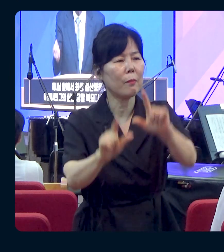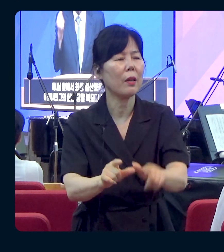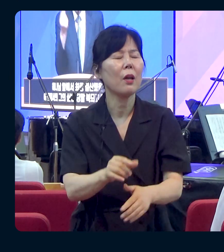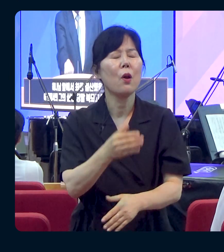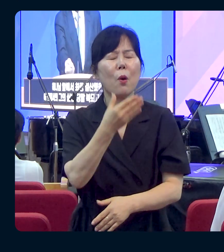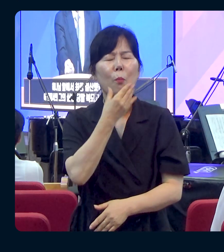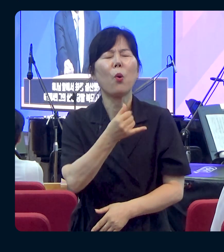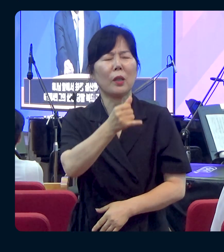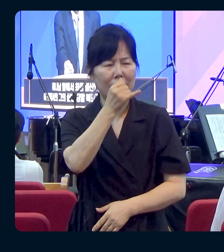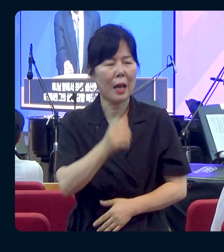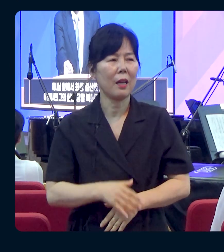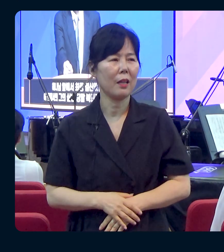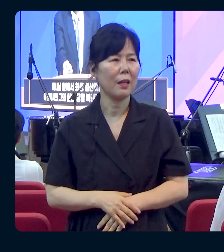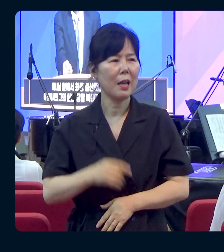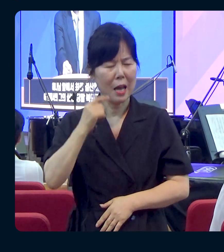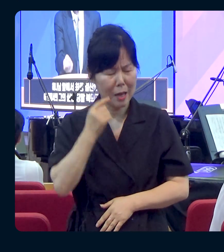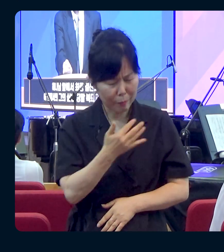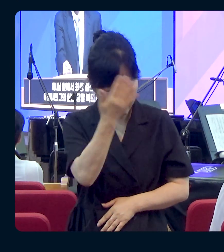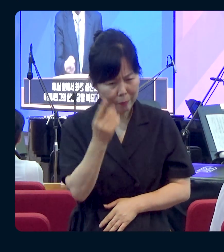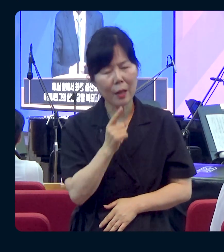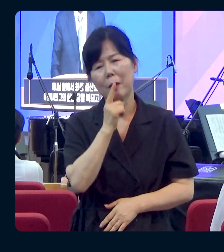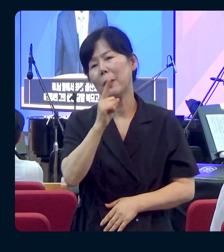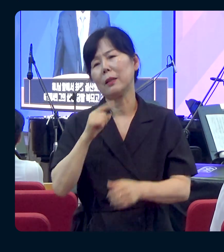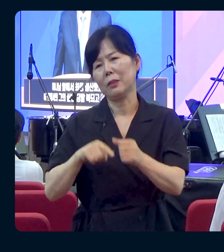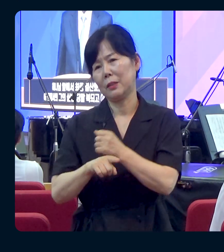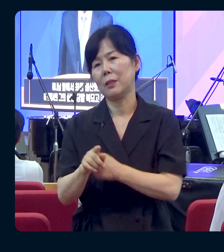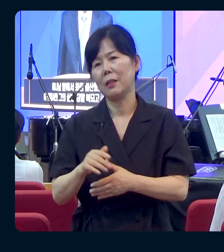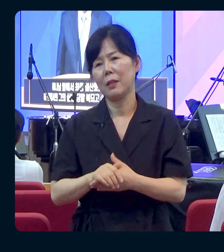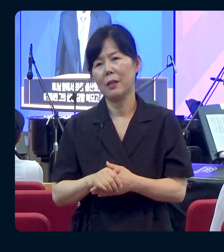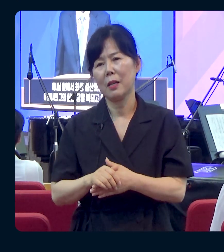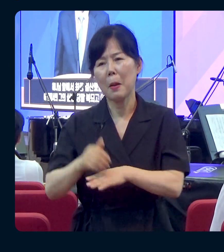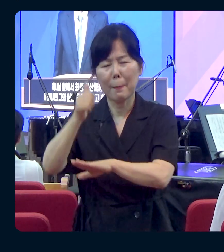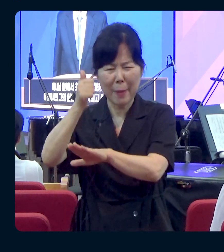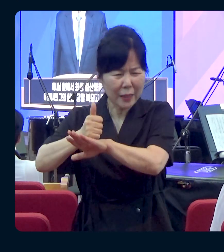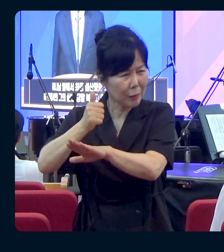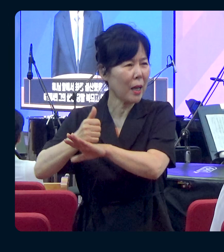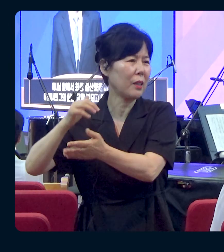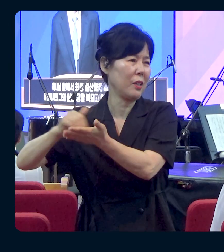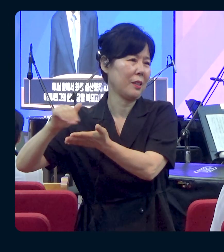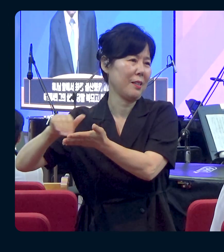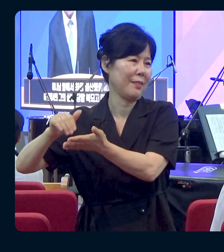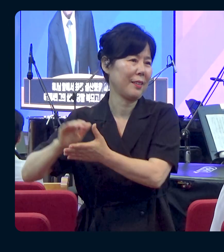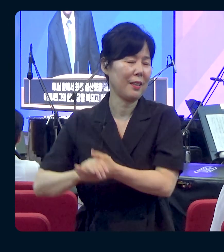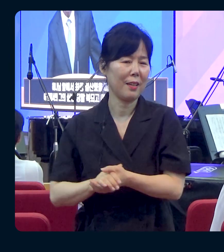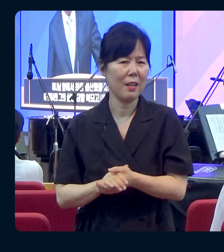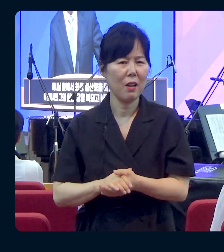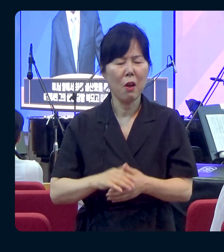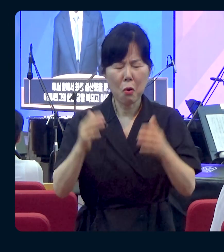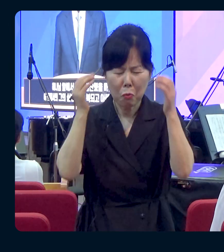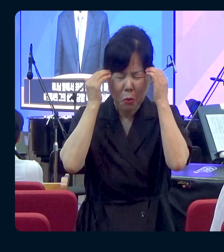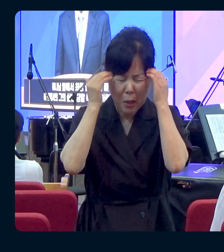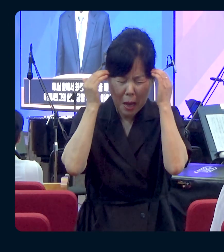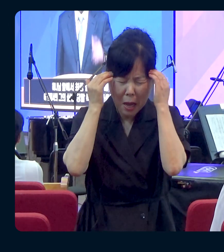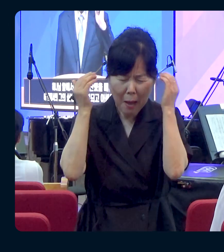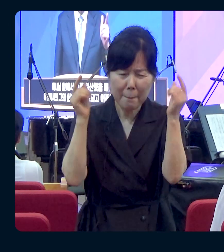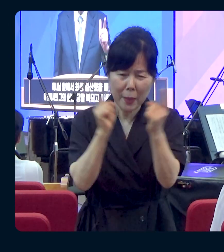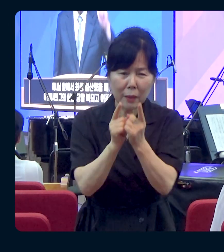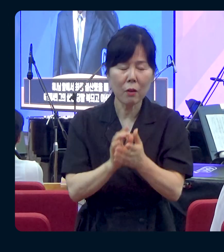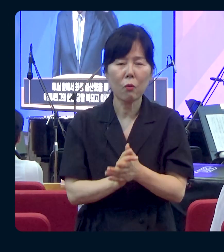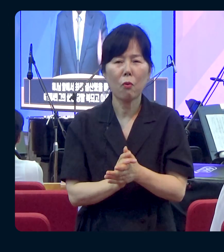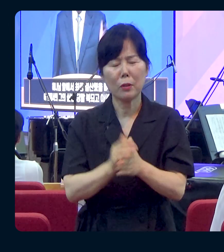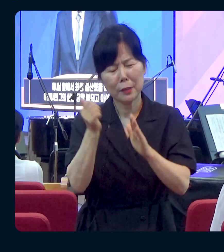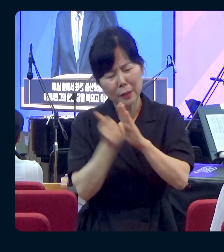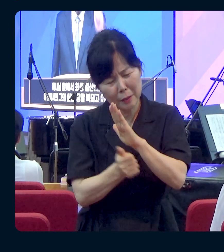복되고 아름다웠다는 것을 이런 식으로 표현한 거예요. 이런 식으로. 예, 고난도 많았습니다. 어려움도